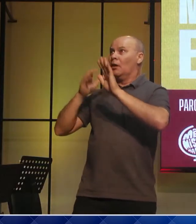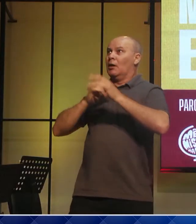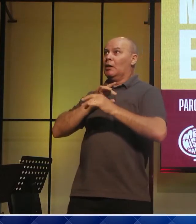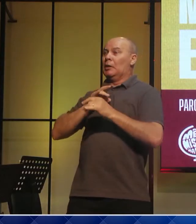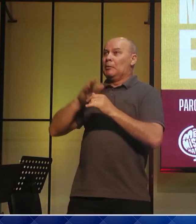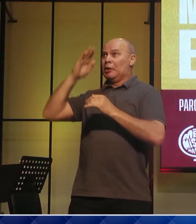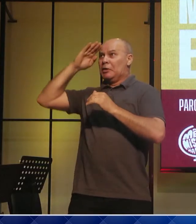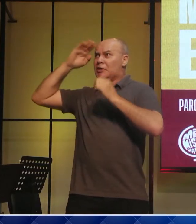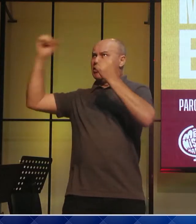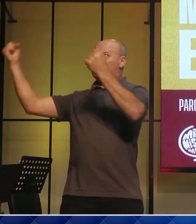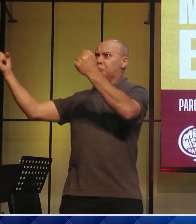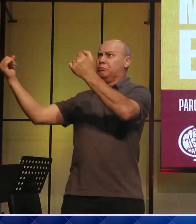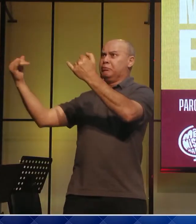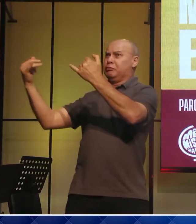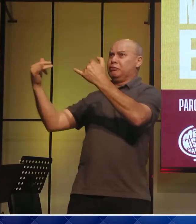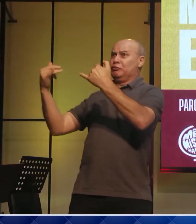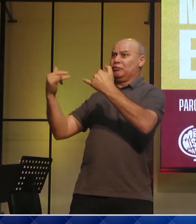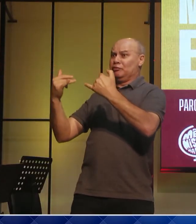Síria.